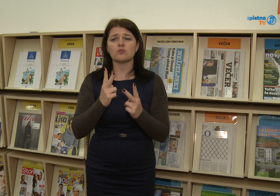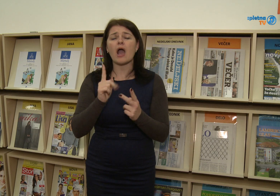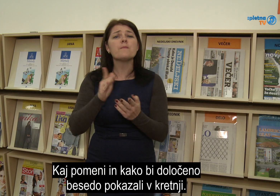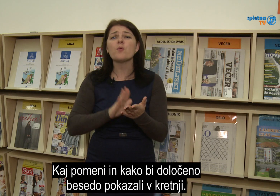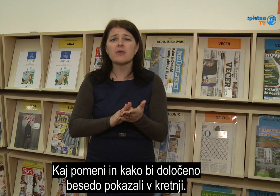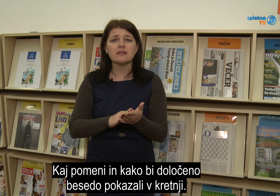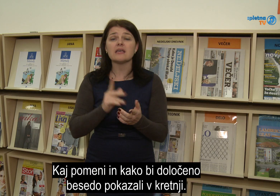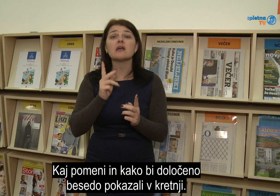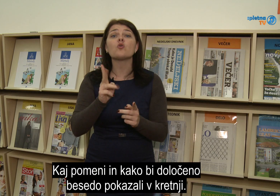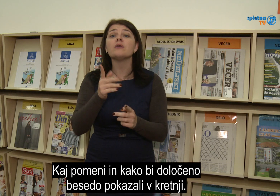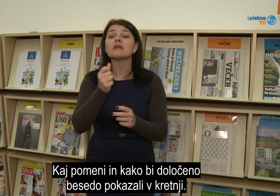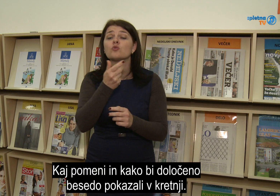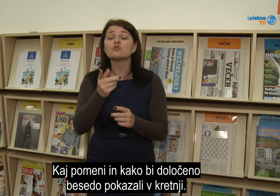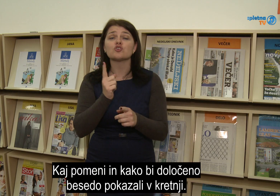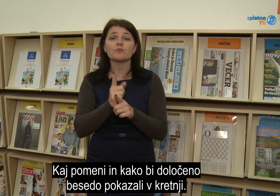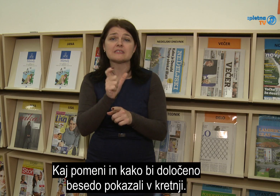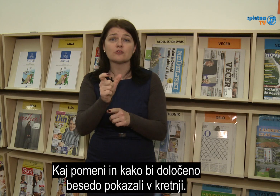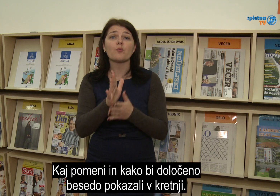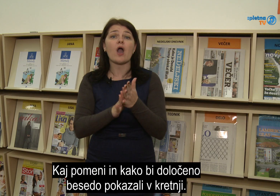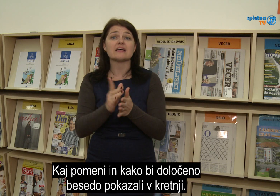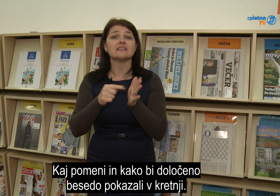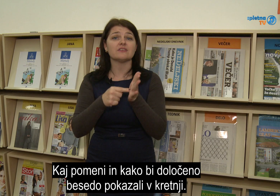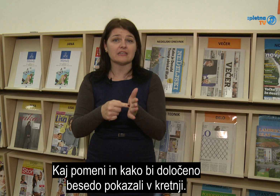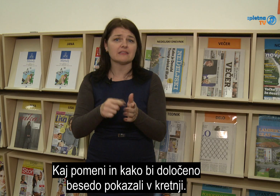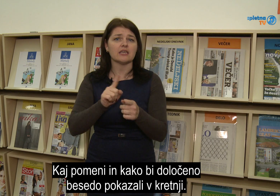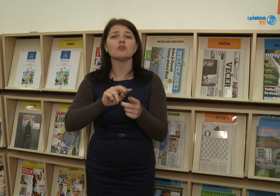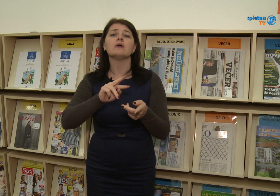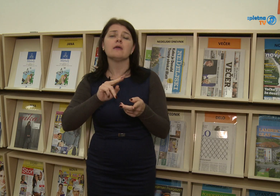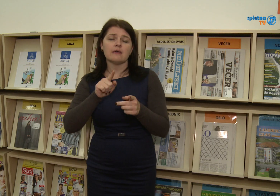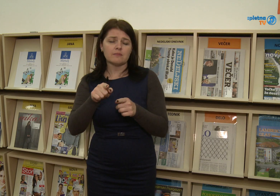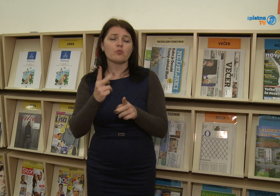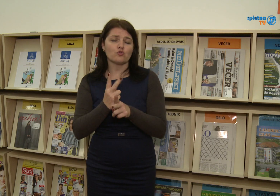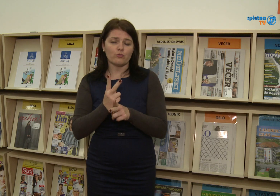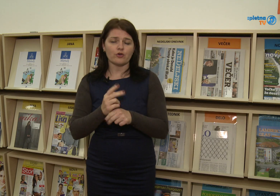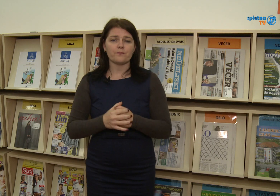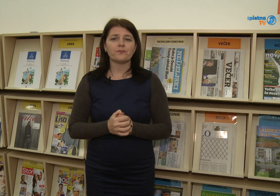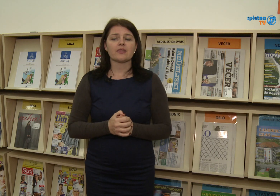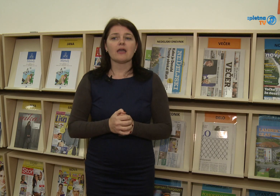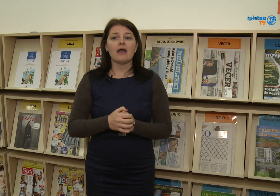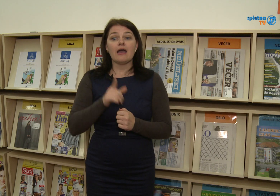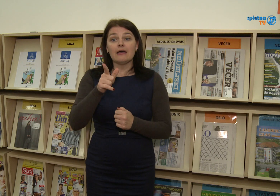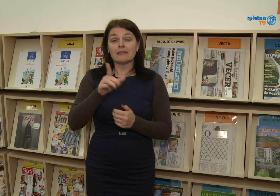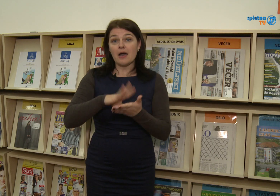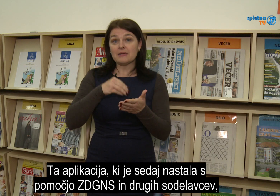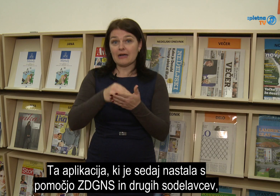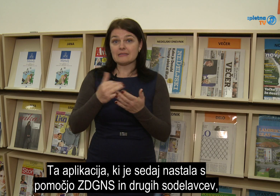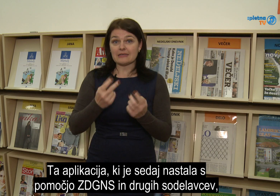kaj pomeni in kako bi določeno besedo pokazali v kretnji in podobno. Ta aplikacija, ki je